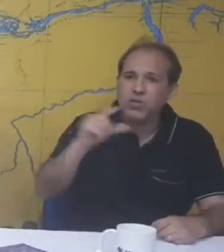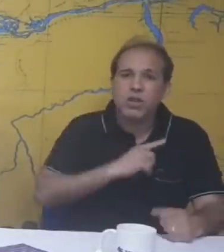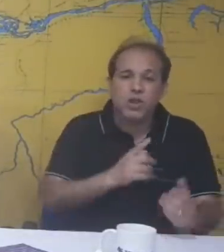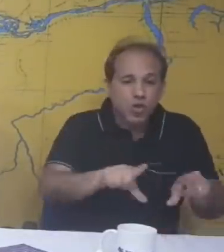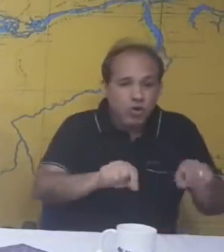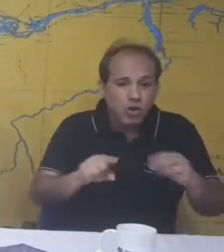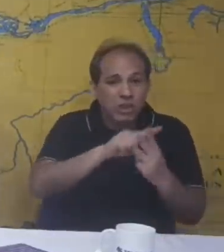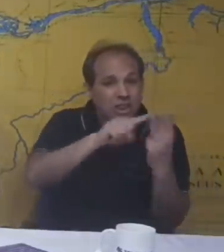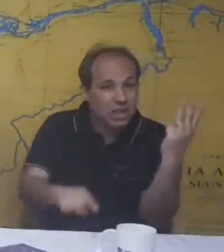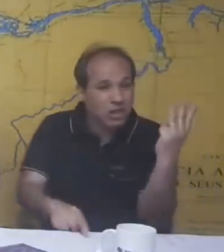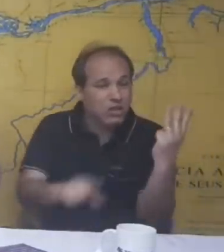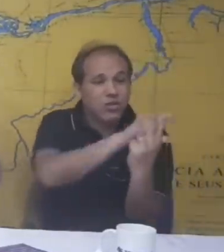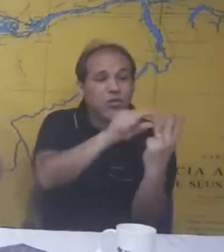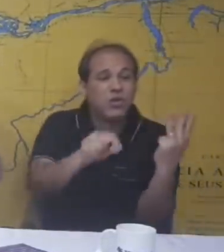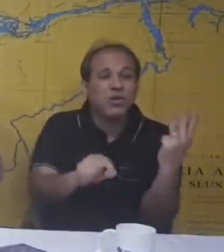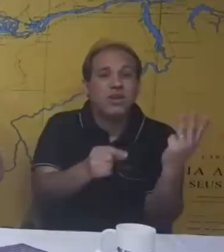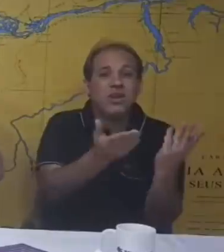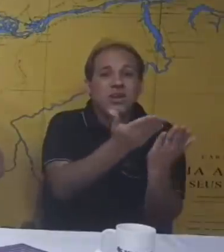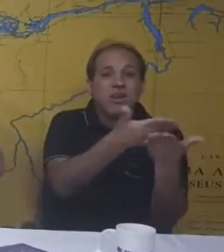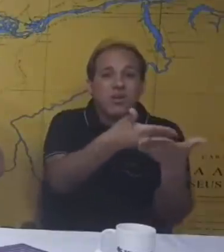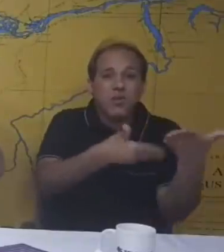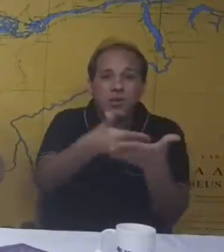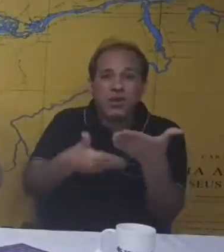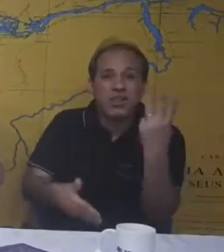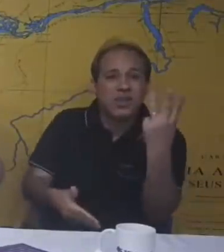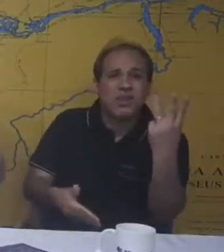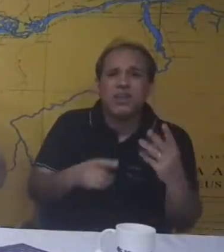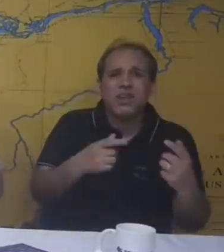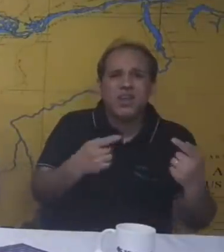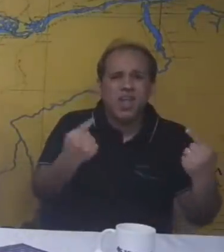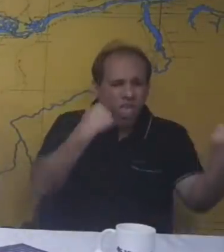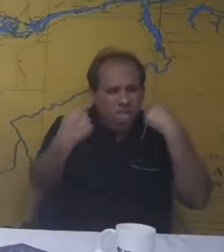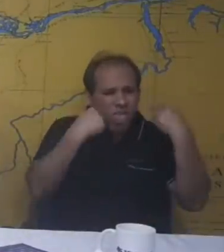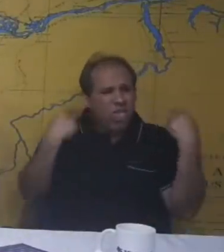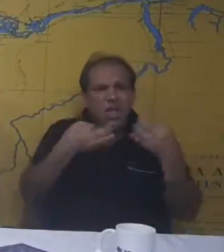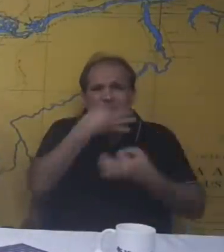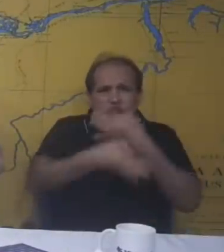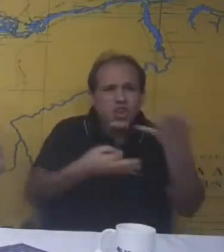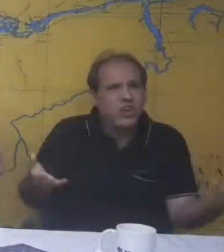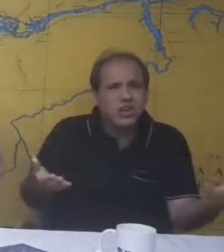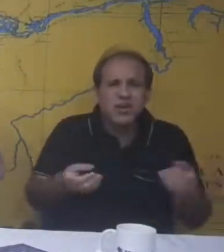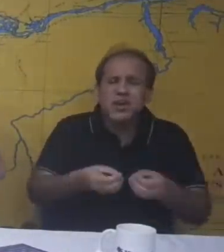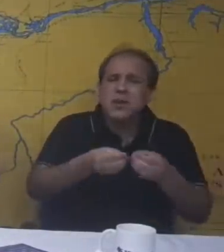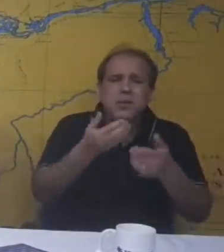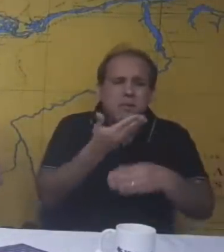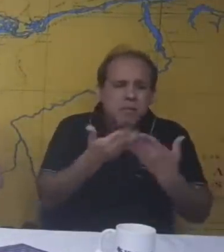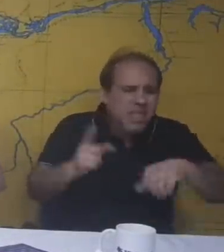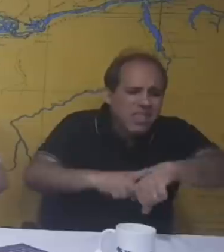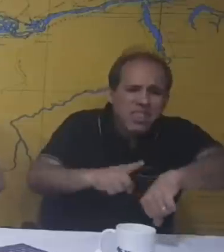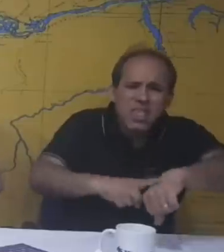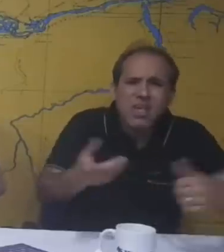isso? Pessoal, olha só, que pessoal que me critica. Vocês estão perdendo a chance de bater em mim. E veja os reitores, que